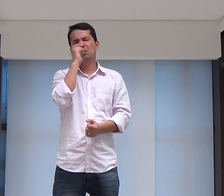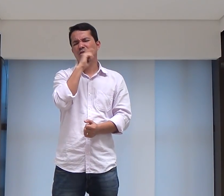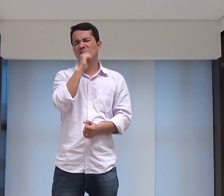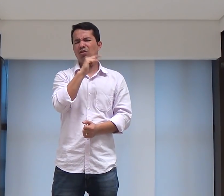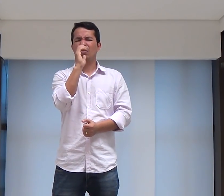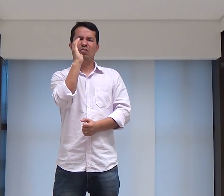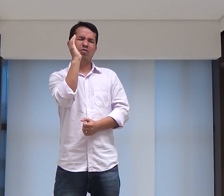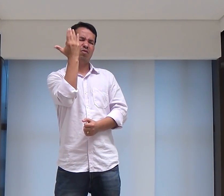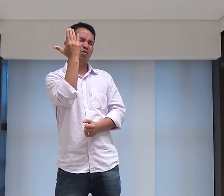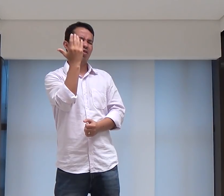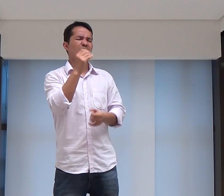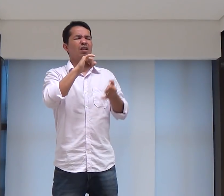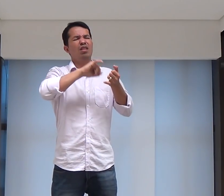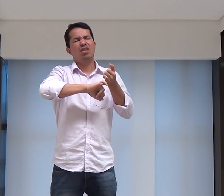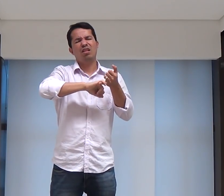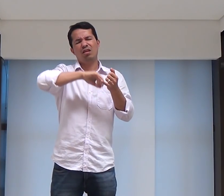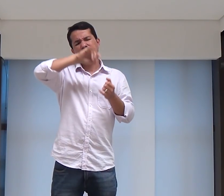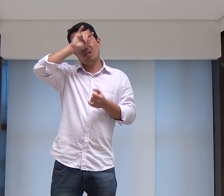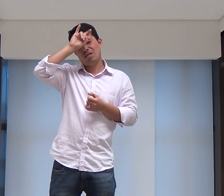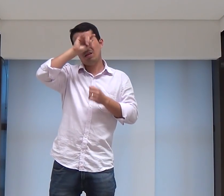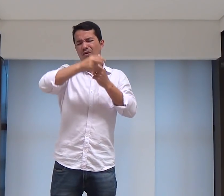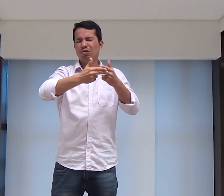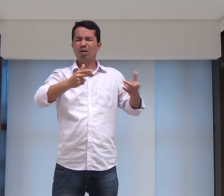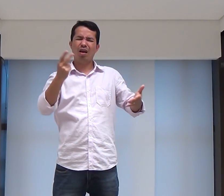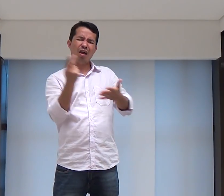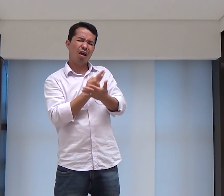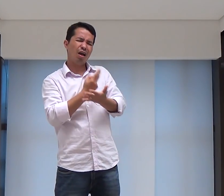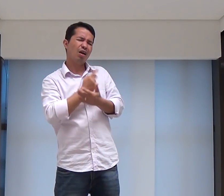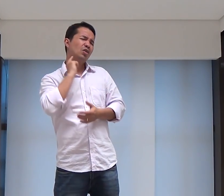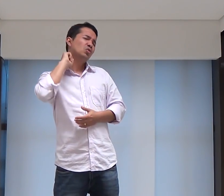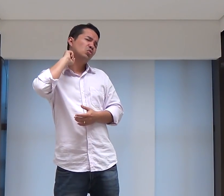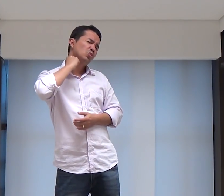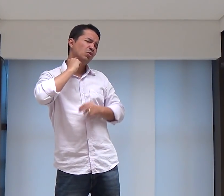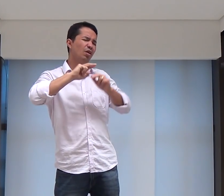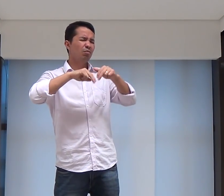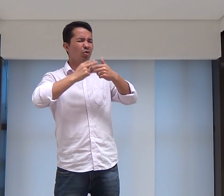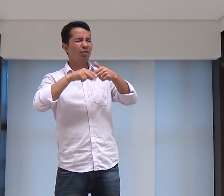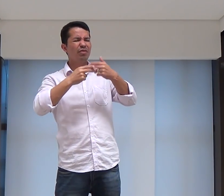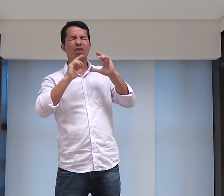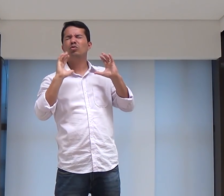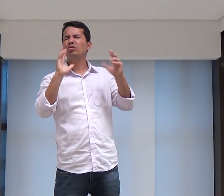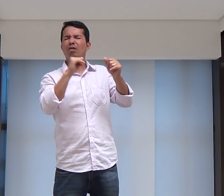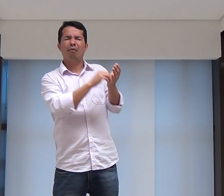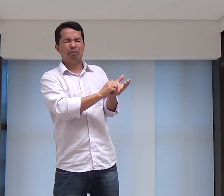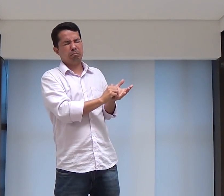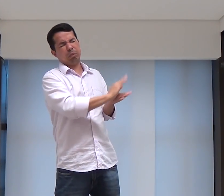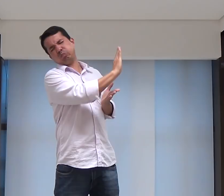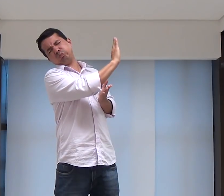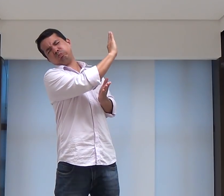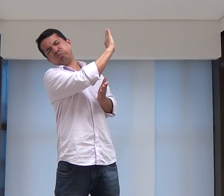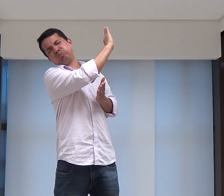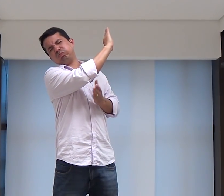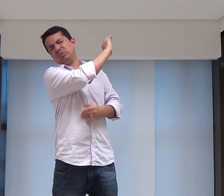Os vícios, as mentiras, a falsidade, a traição, as coisas que acabam sujando nossa vida,